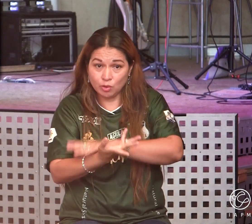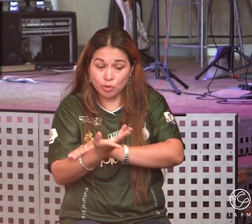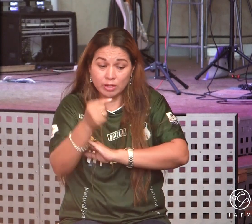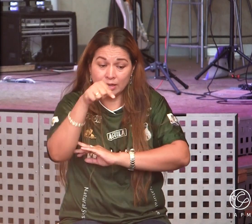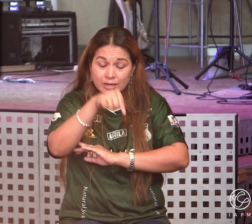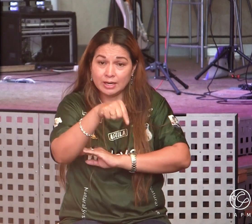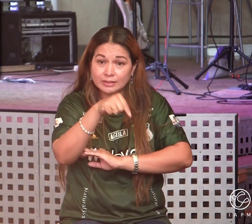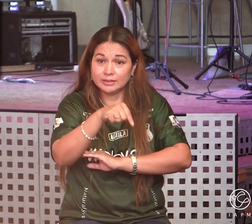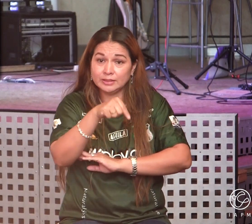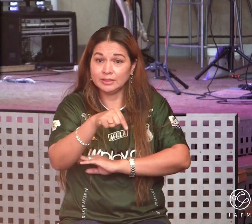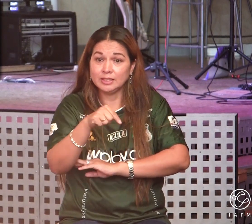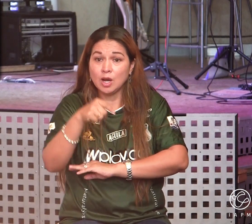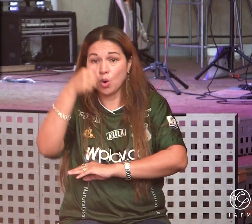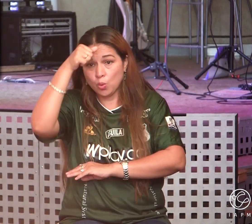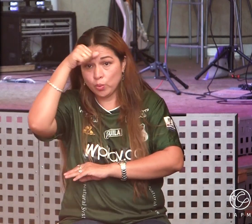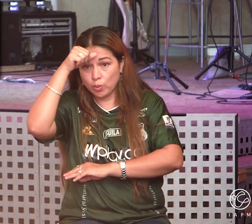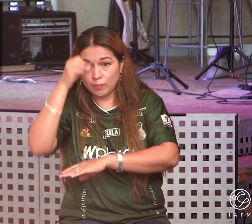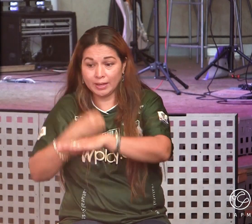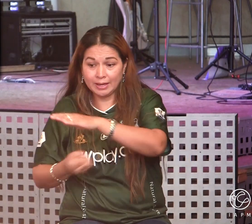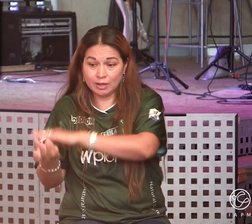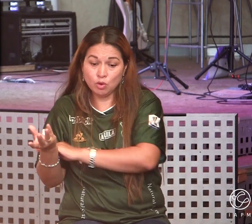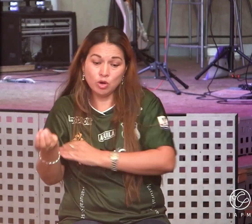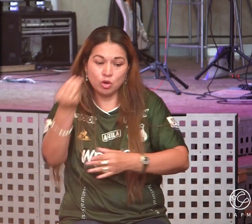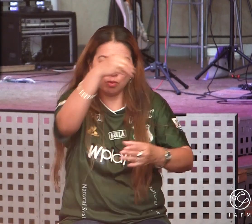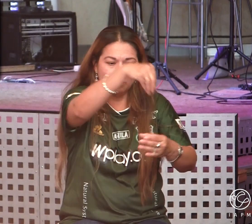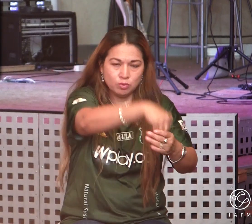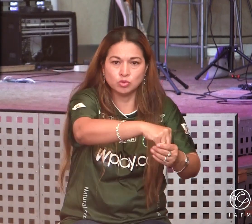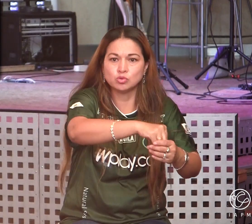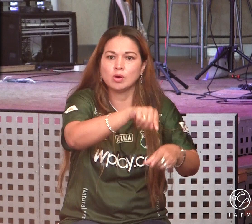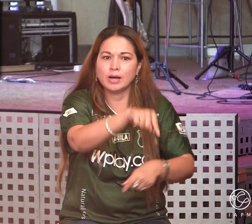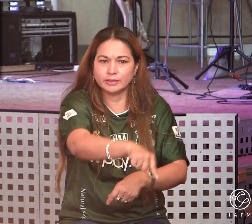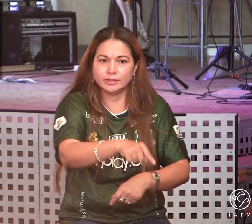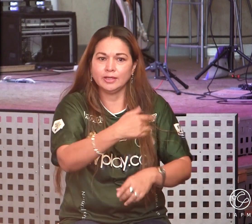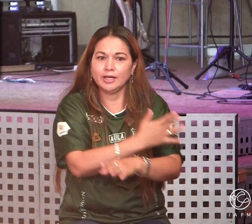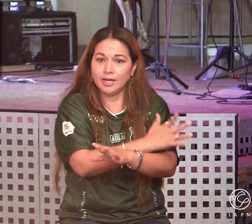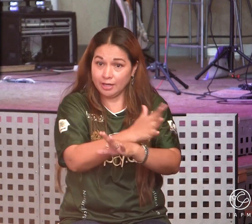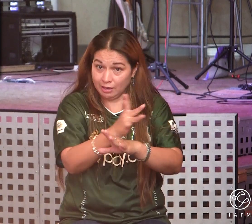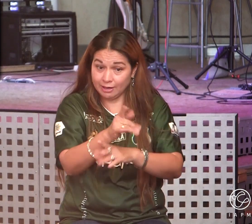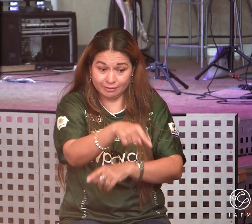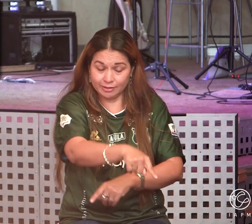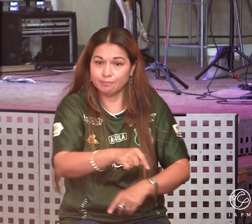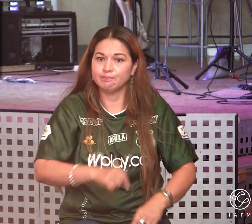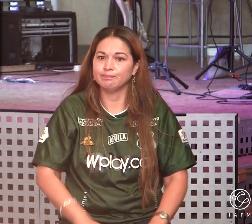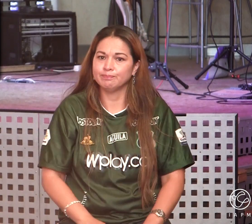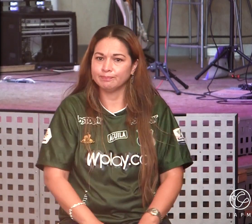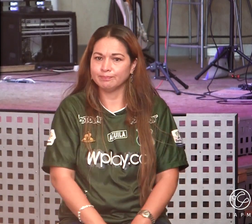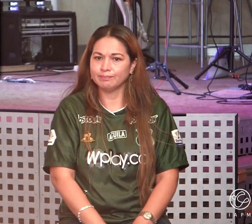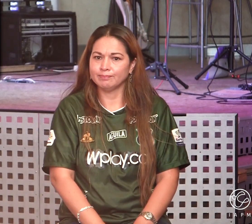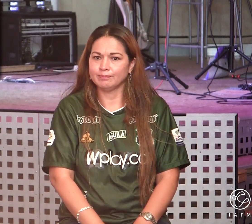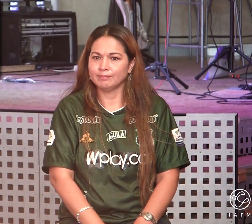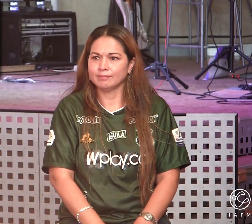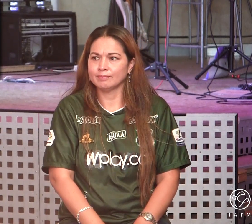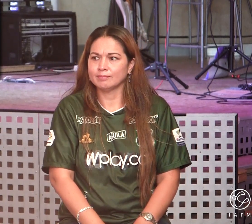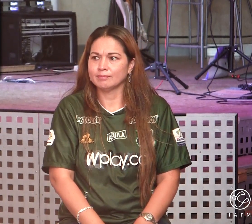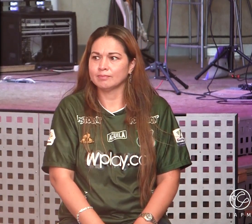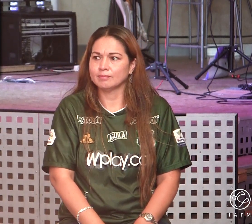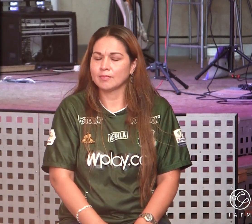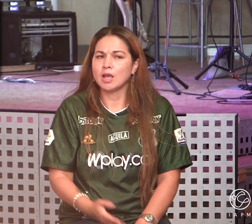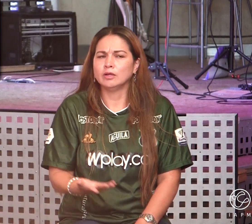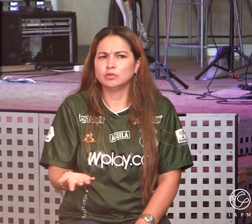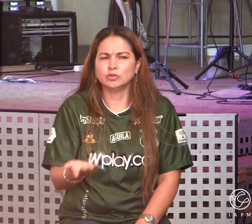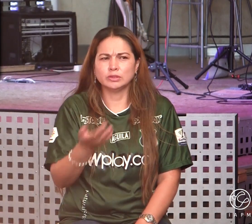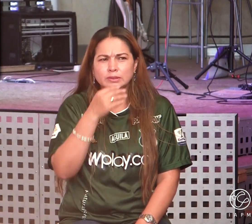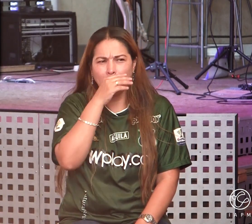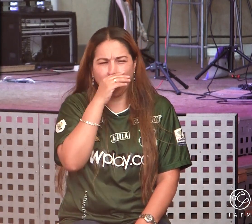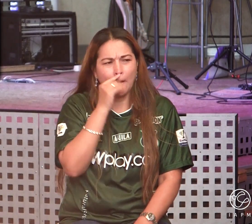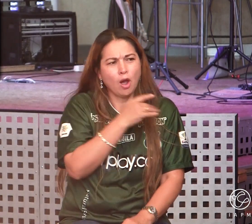al hombre que había formado. Aparece el famoso huerto que da la sensación de que no es el mismo Edén, sino